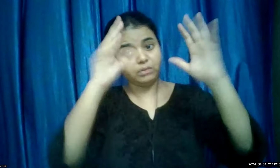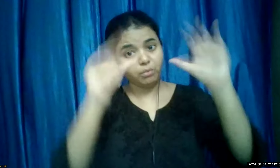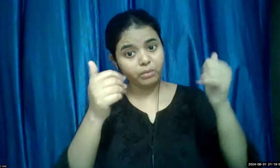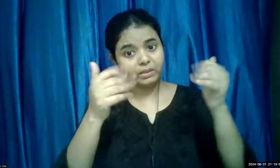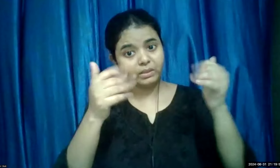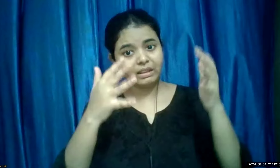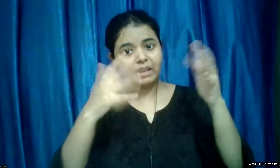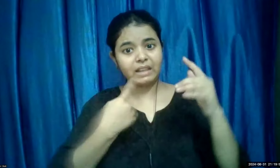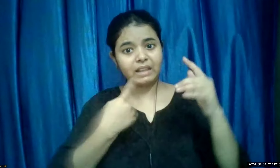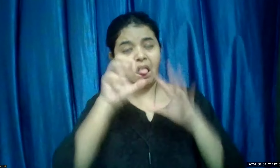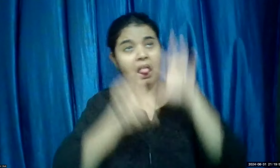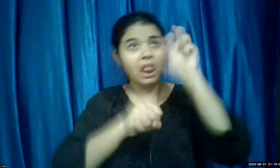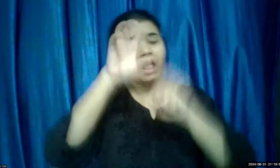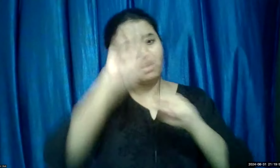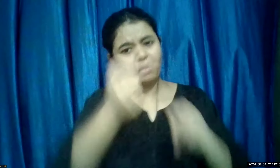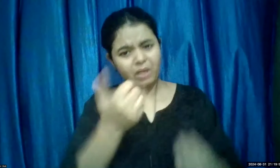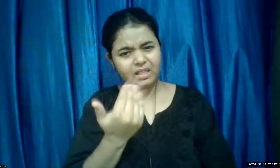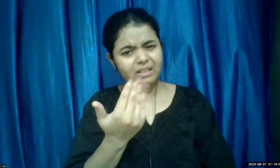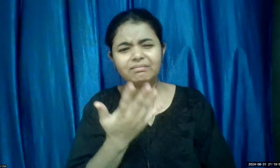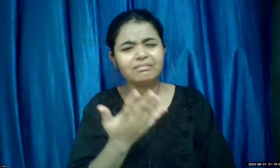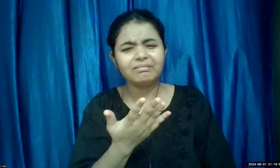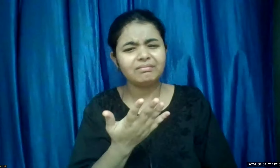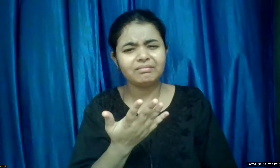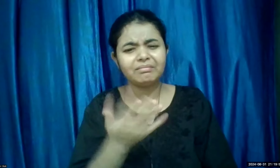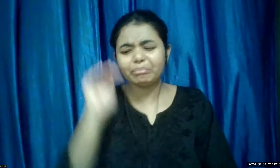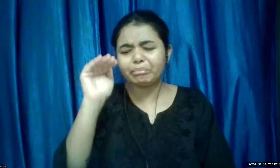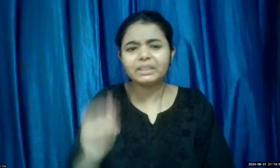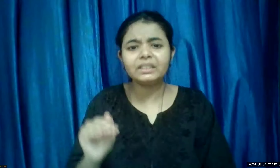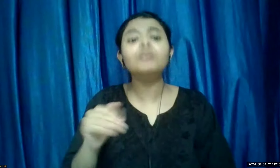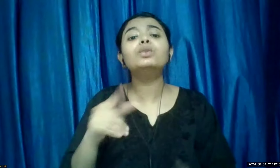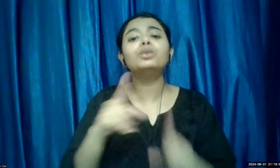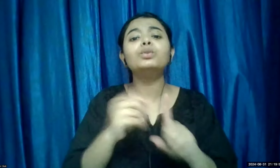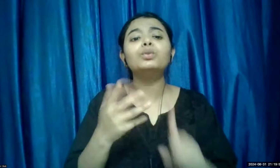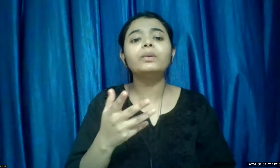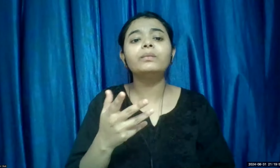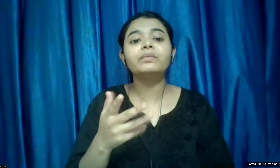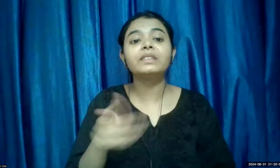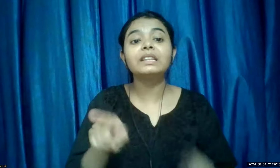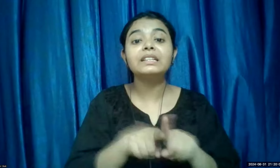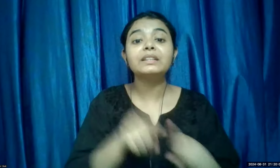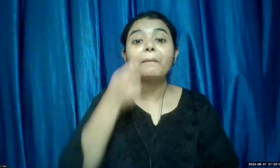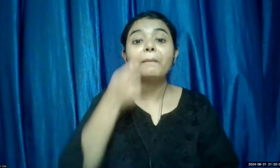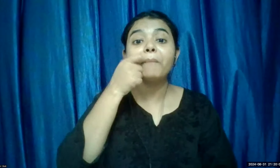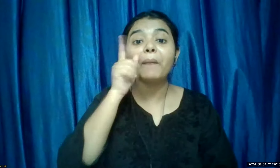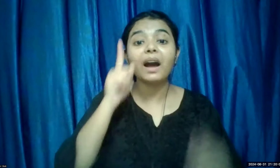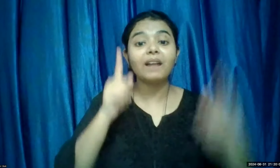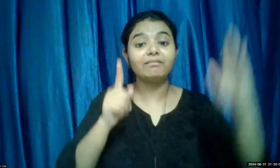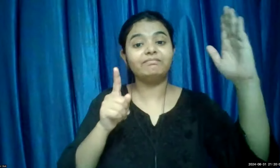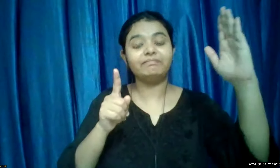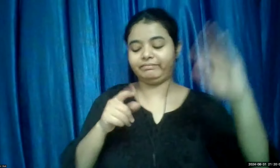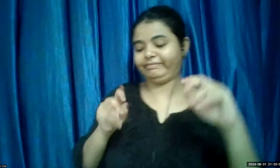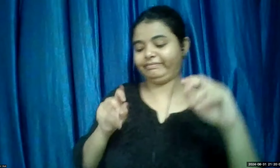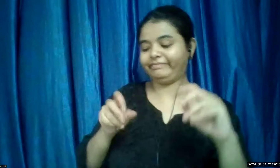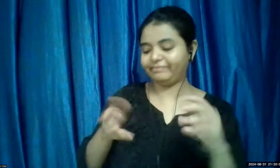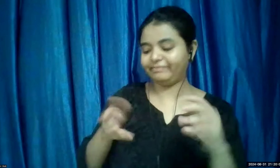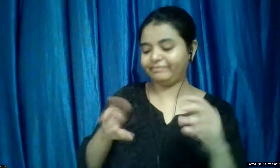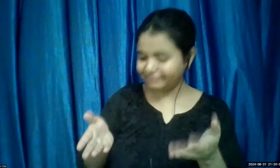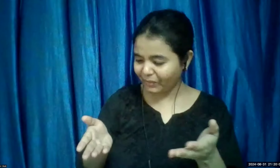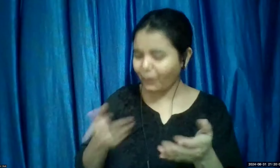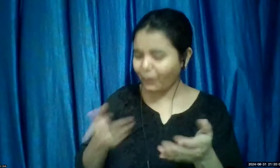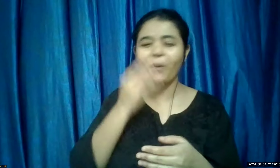अपने प्रयास से क्या उस तक पहुंचा जा सकता है? क्या करते हैं, जैसे पिता रीझ जाते हैं उस बच्चे पे कि अरे देखो